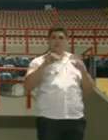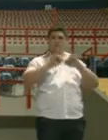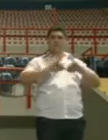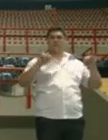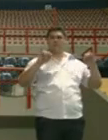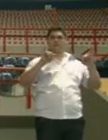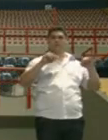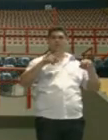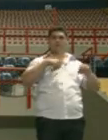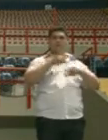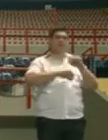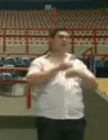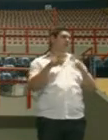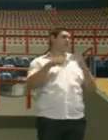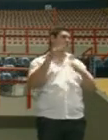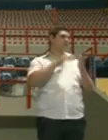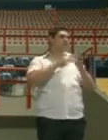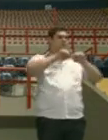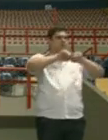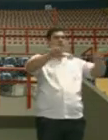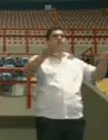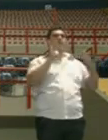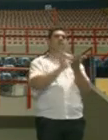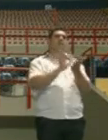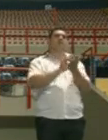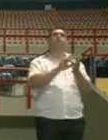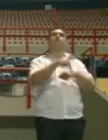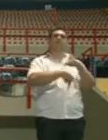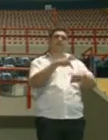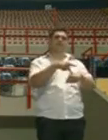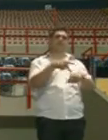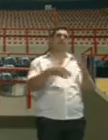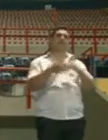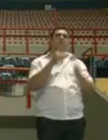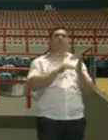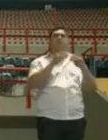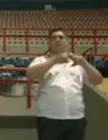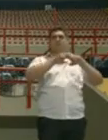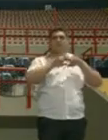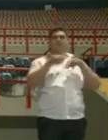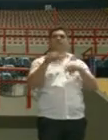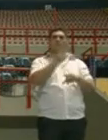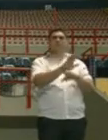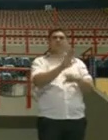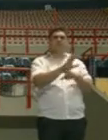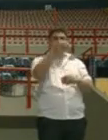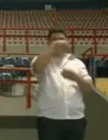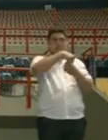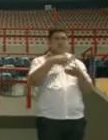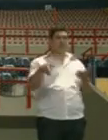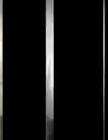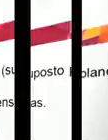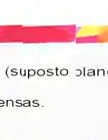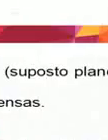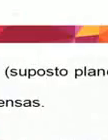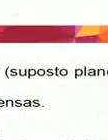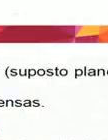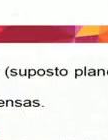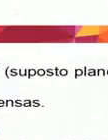ideias, que vai contaminar tudo, tá? O país inteiro. Então, isso facilitou Vargas tomar o